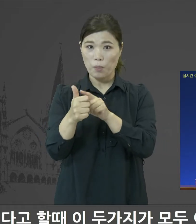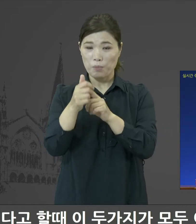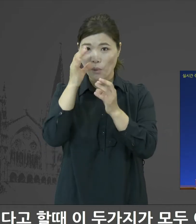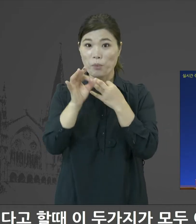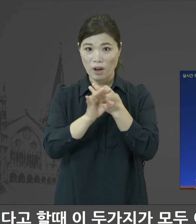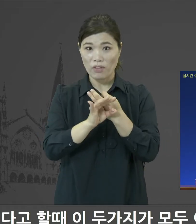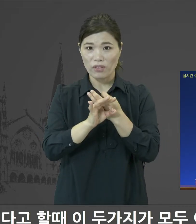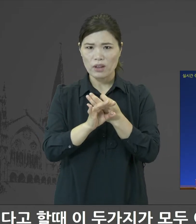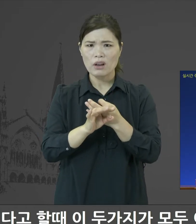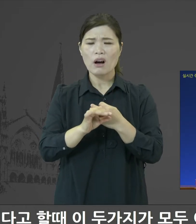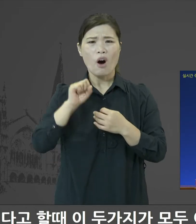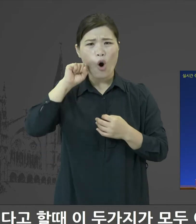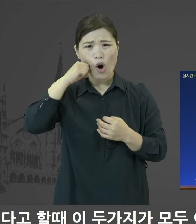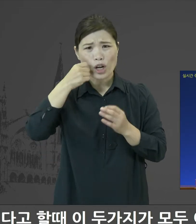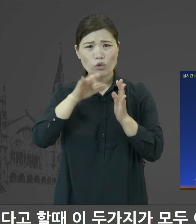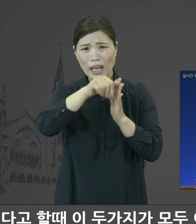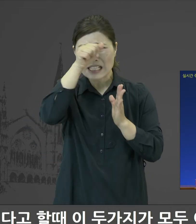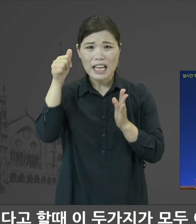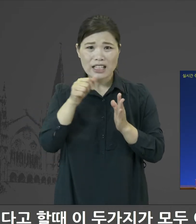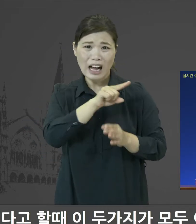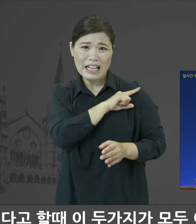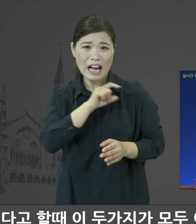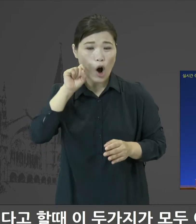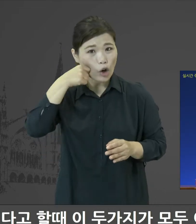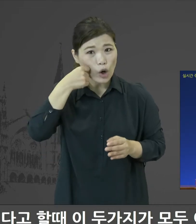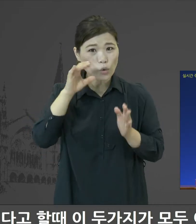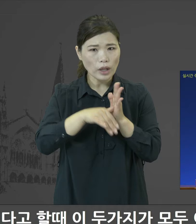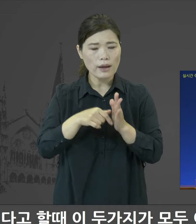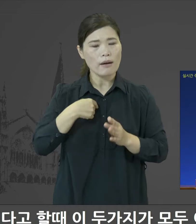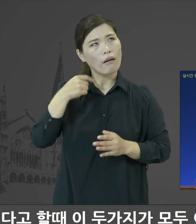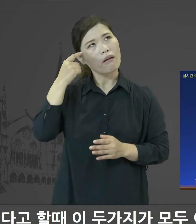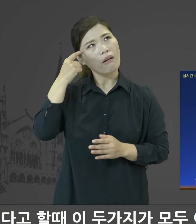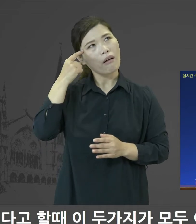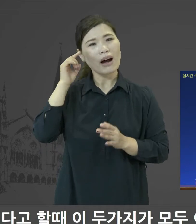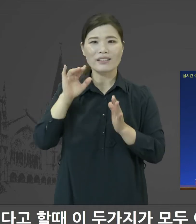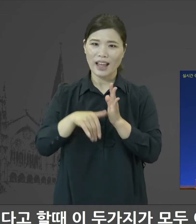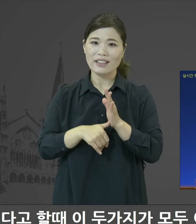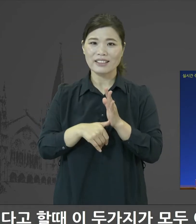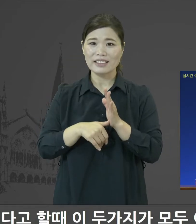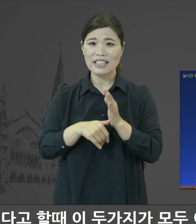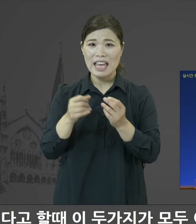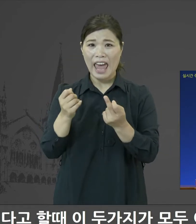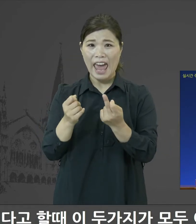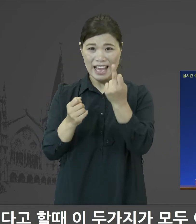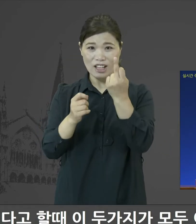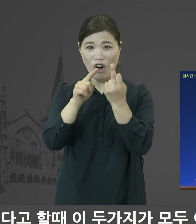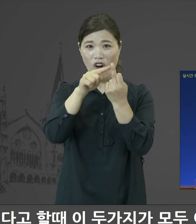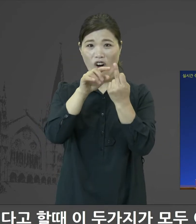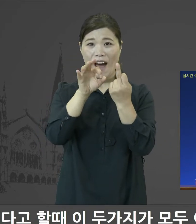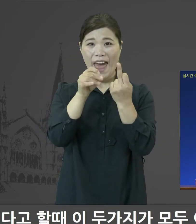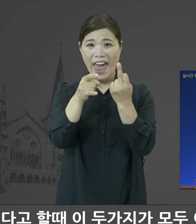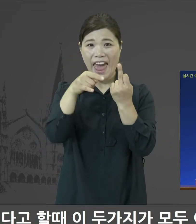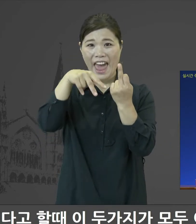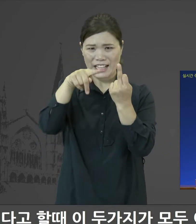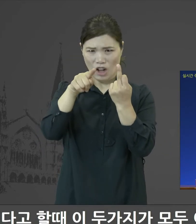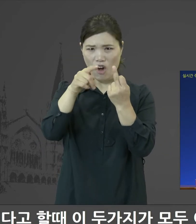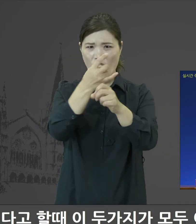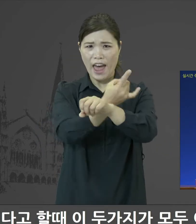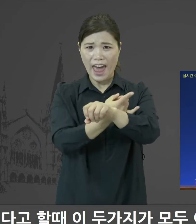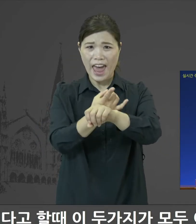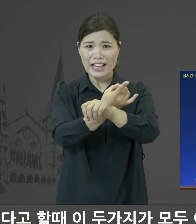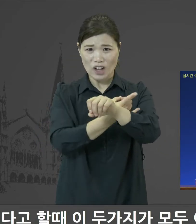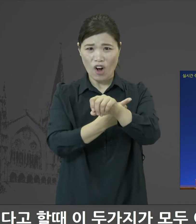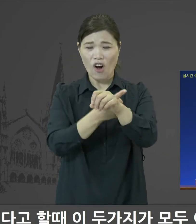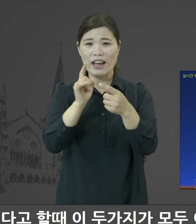가장 어려운 때가 언제였는가? 제가 생각하기에는 에서를 다시 만나 화해하고 에서에게